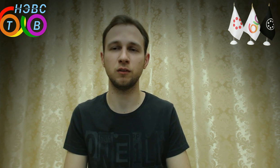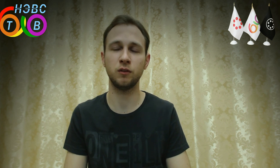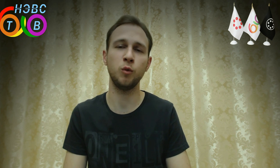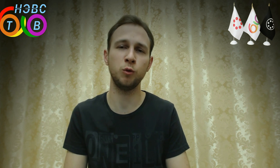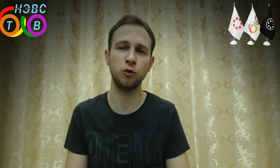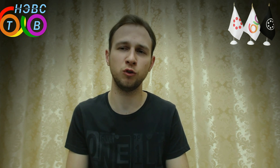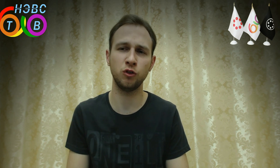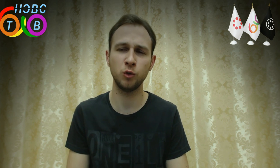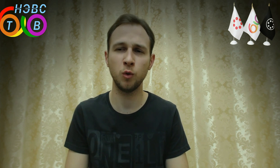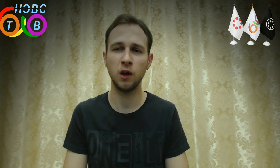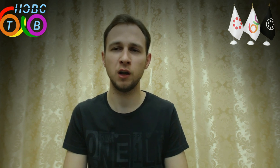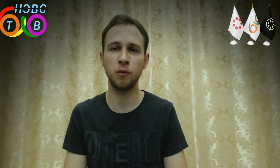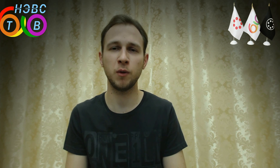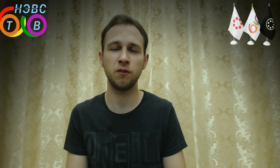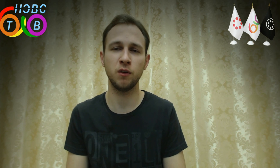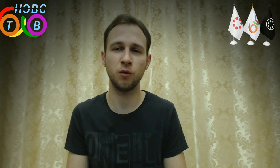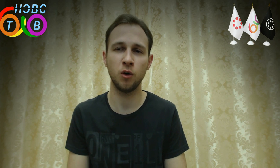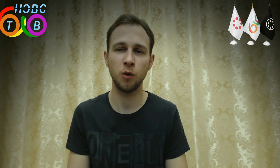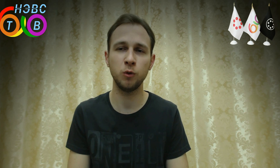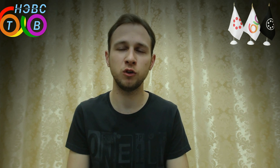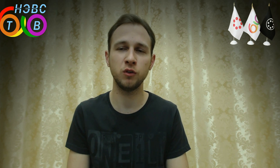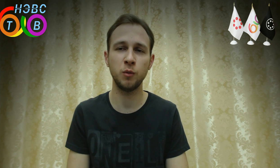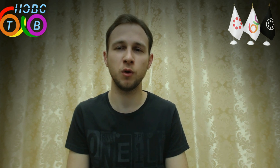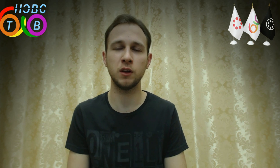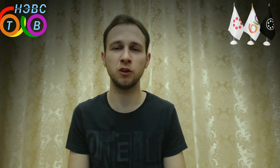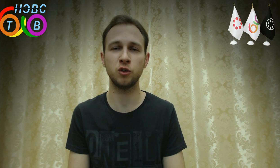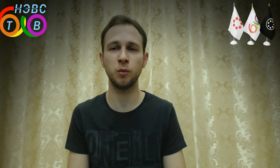очистить свою будущую жену, либо мать своего будущего ребенка, так чтобы